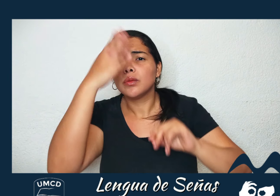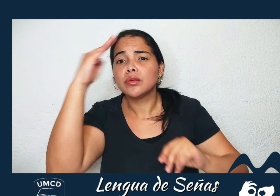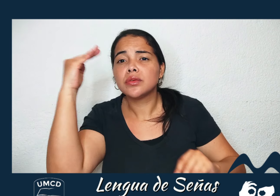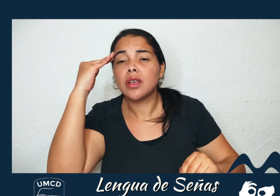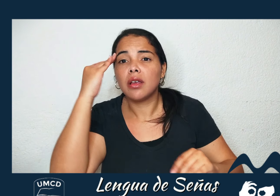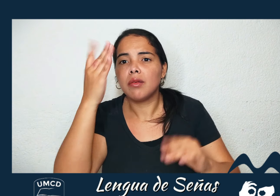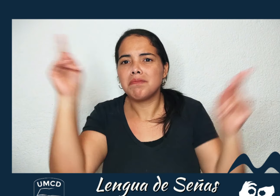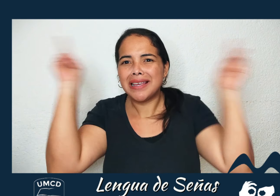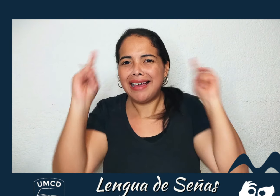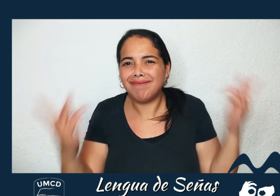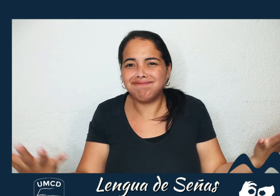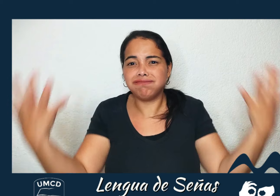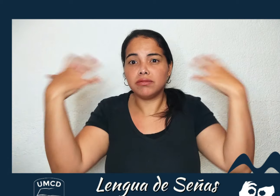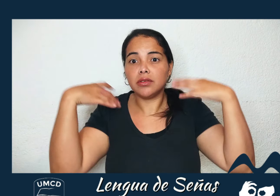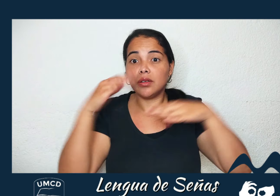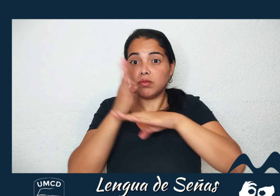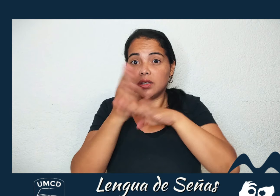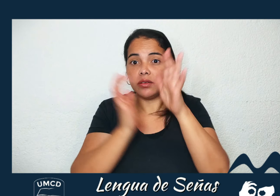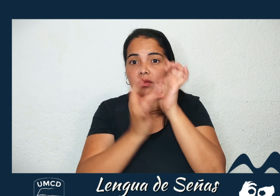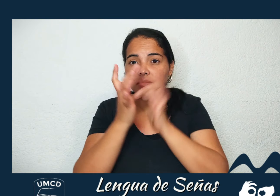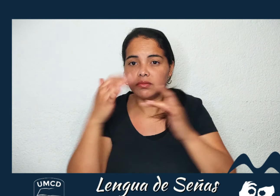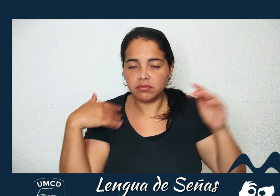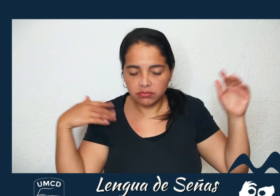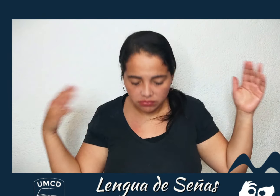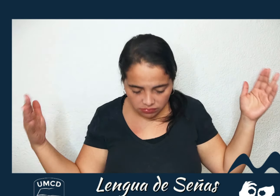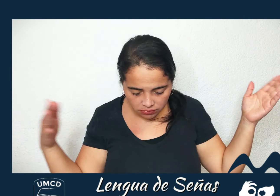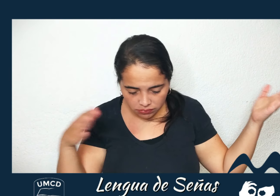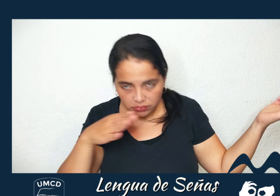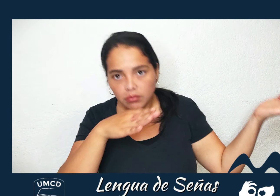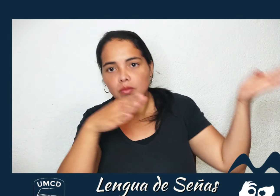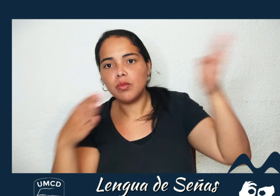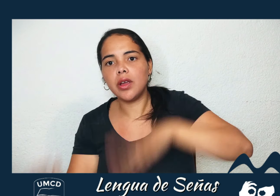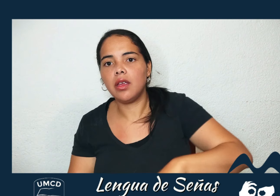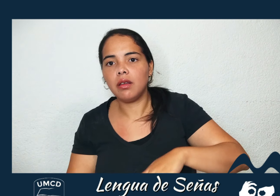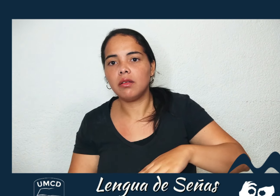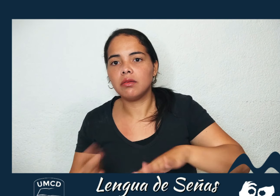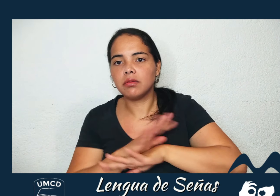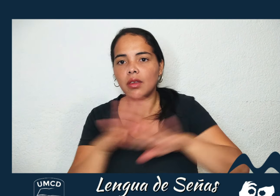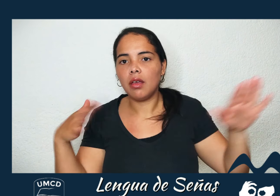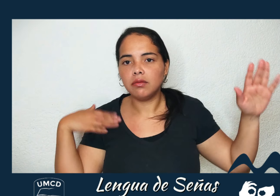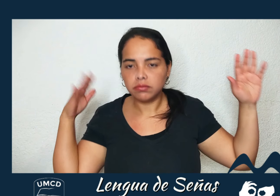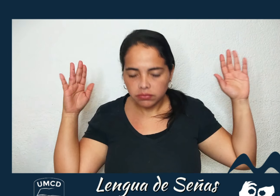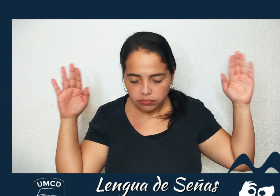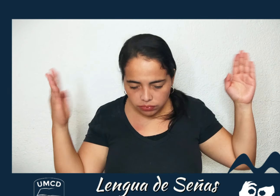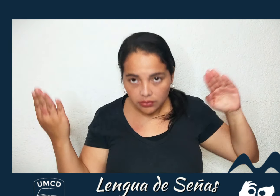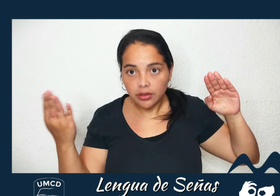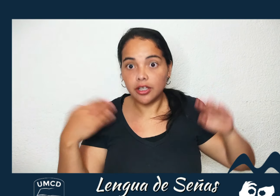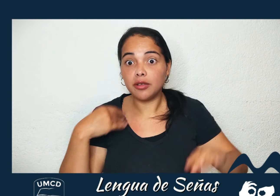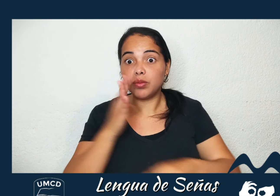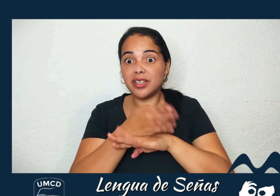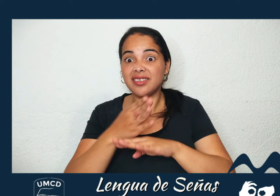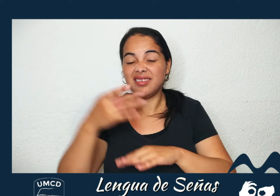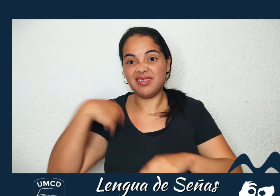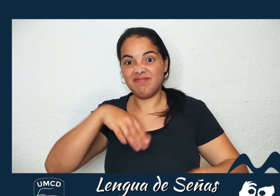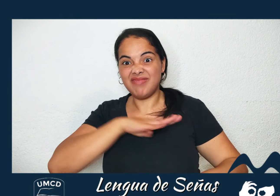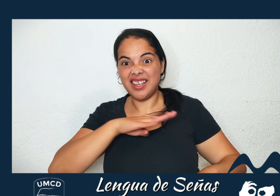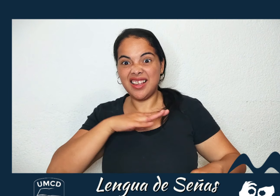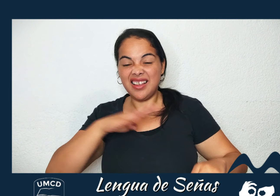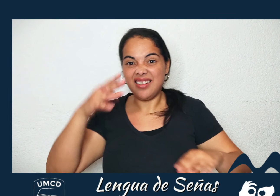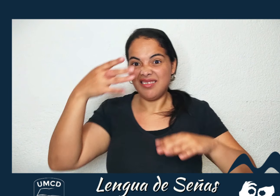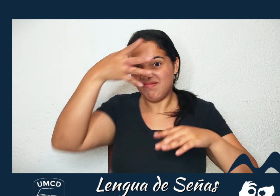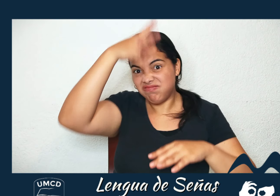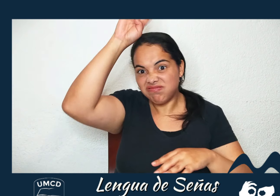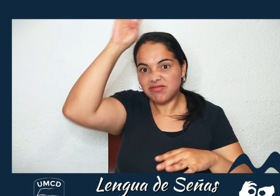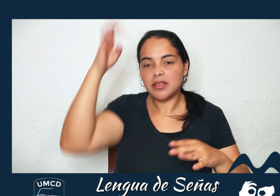Y en el momento que muere, vienen y los soldados, para asegurarse de que estaba muerto, porque no querían de que su cuerpo